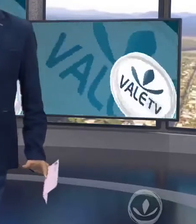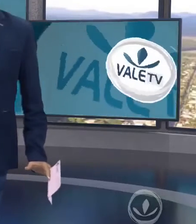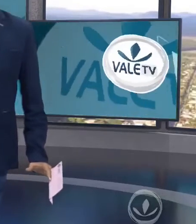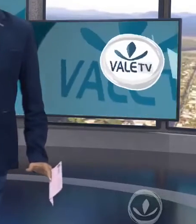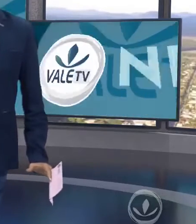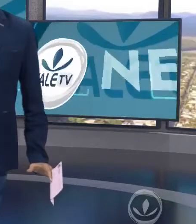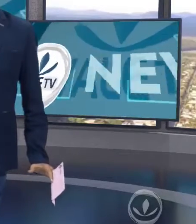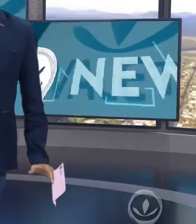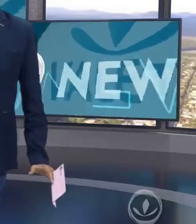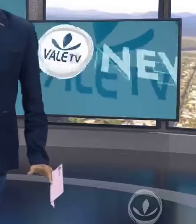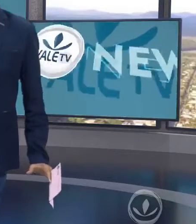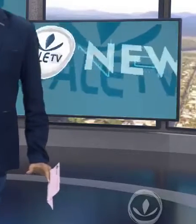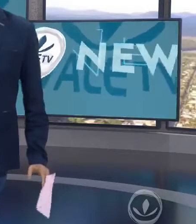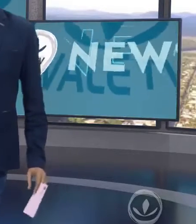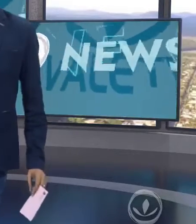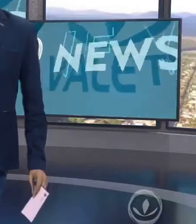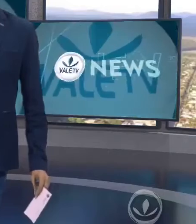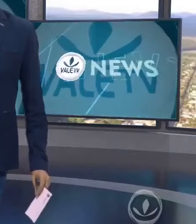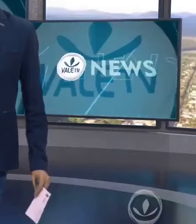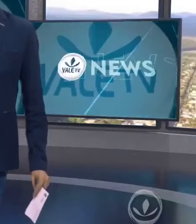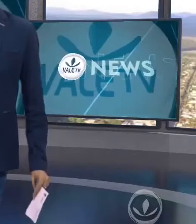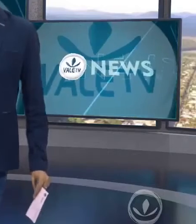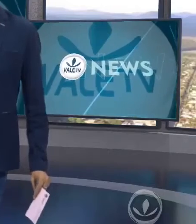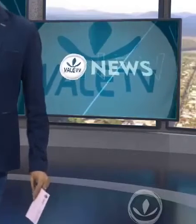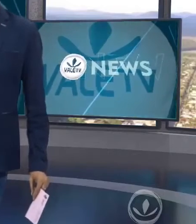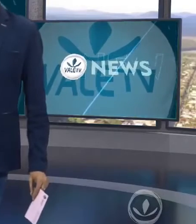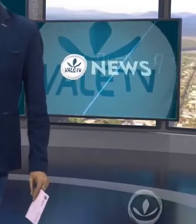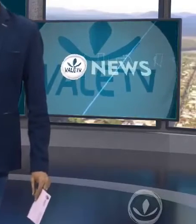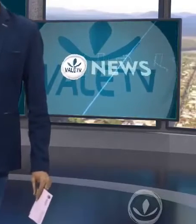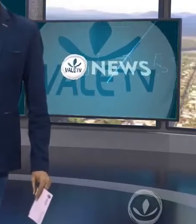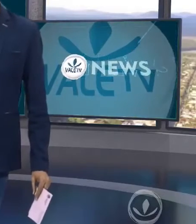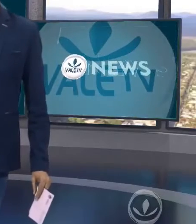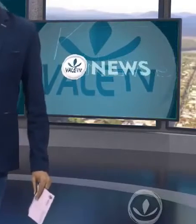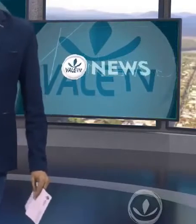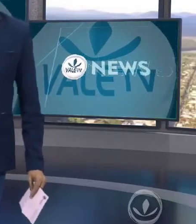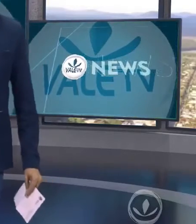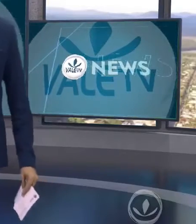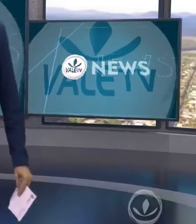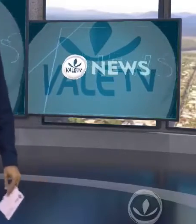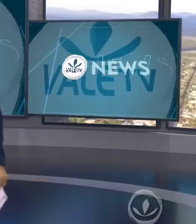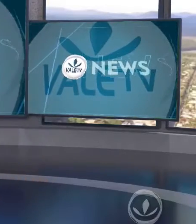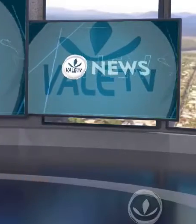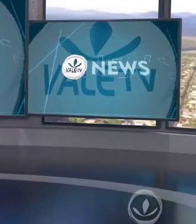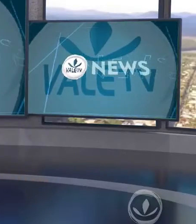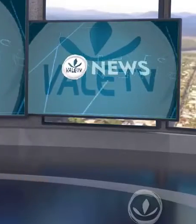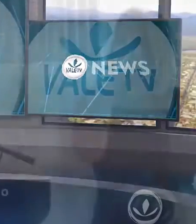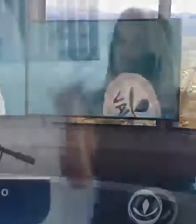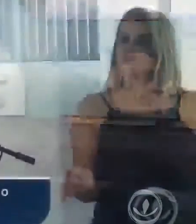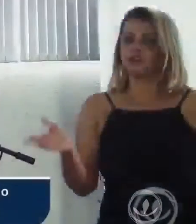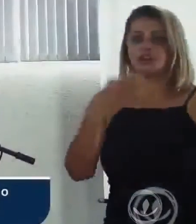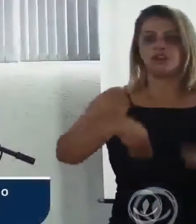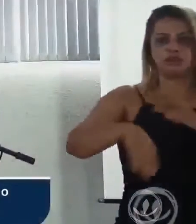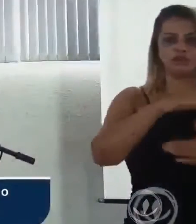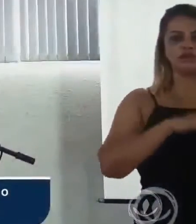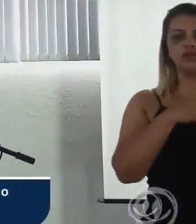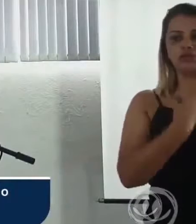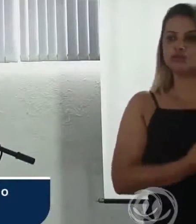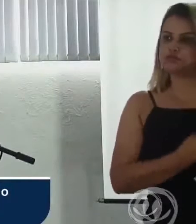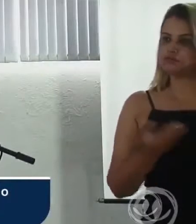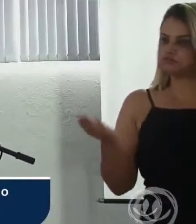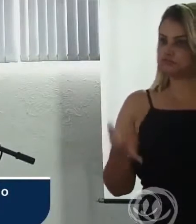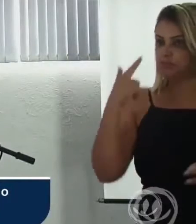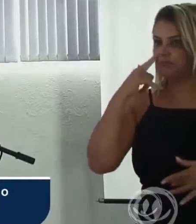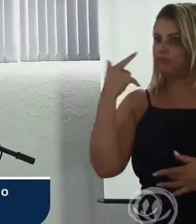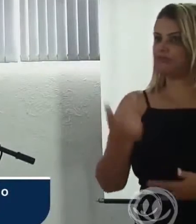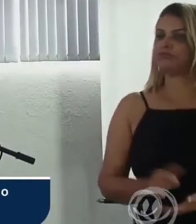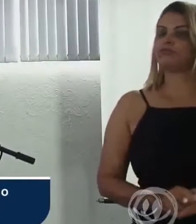traz o que, que vai funcionar, o que, que pode ficar aberto aqui no programa Vale TV News. Põe na tela. Nós sempre